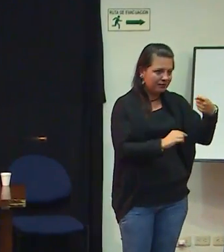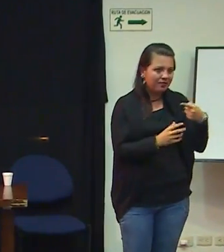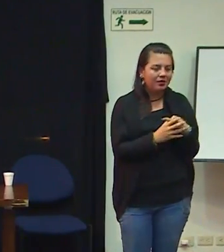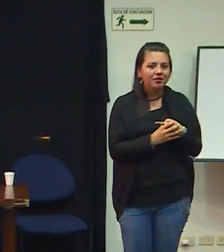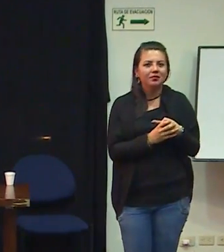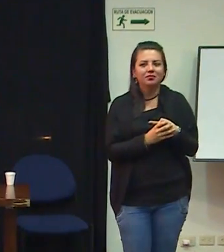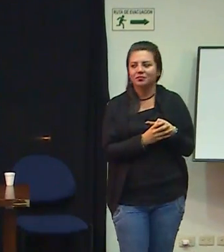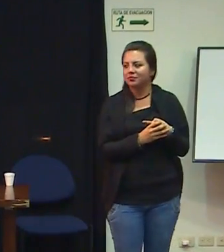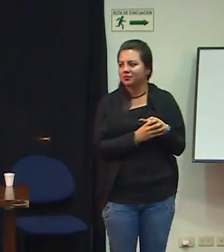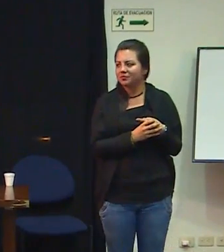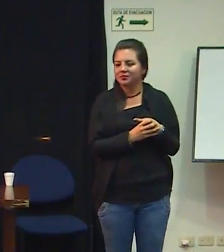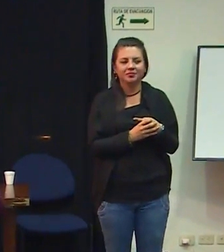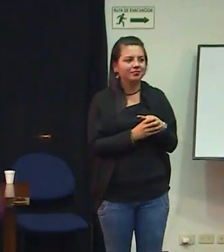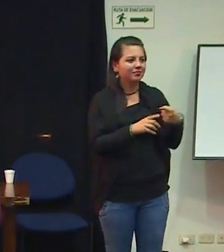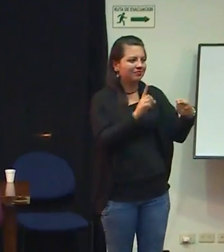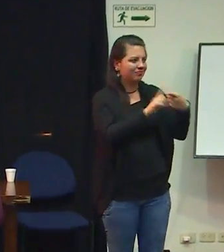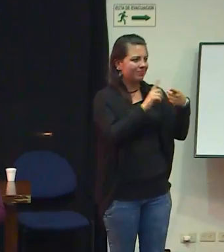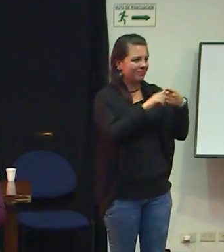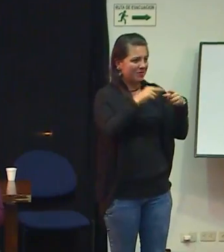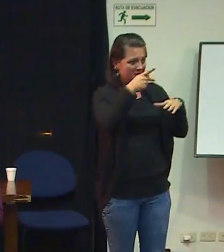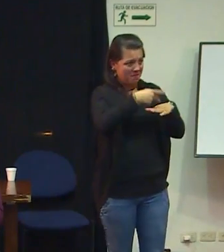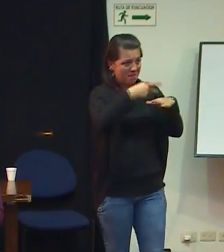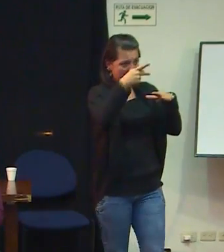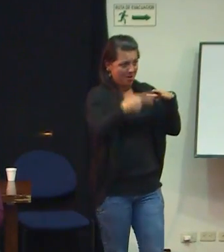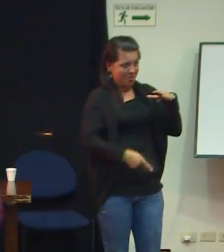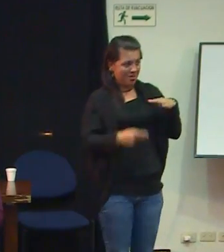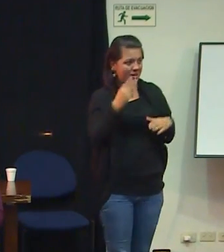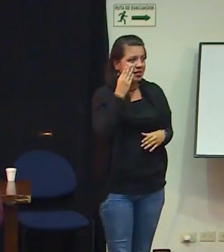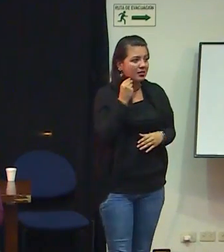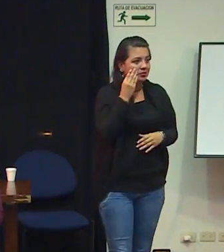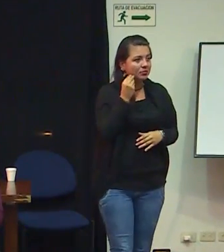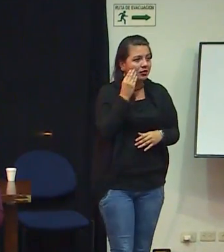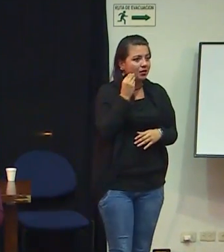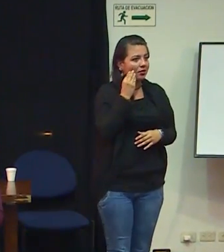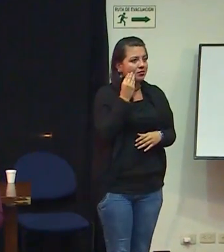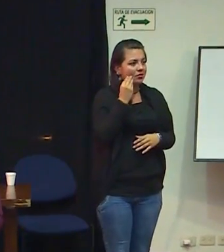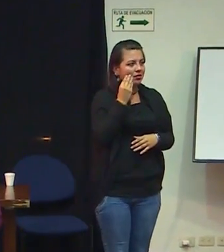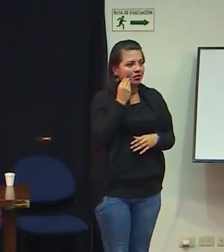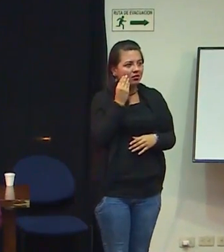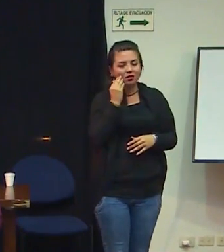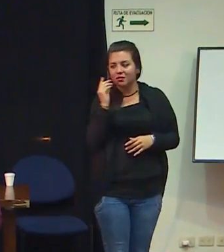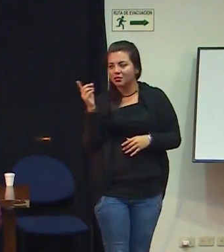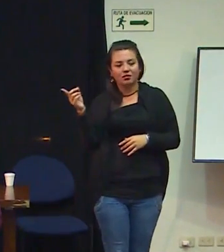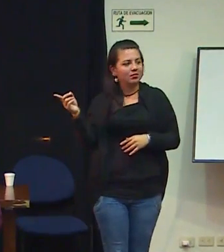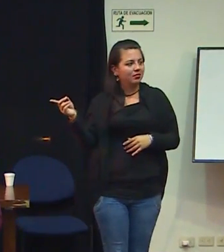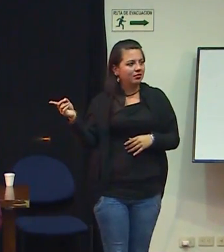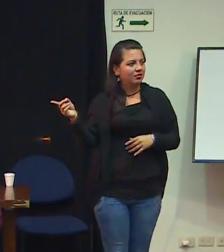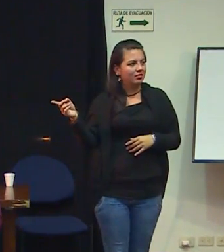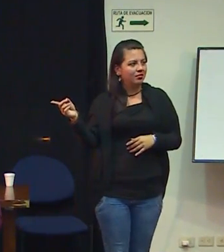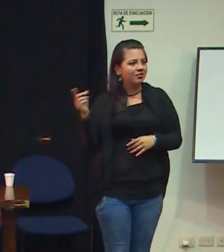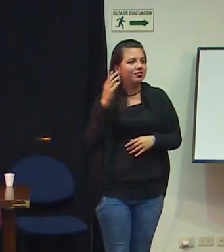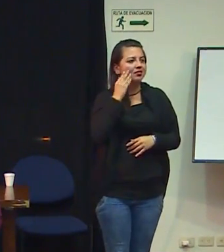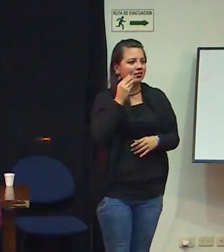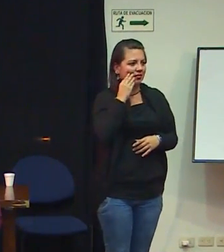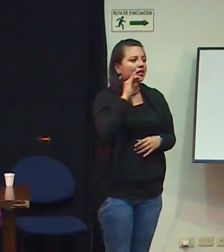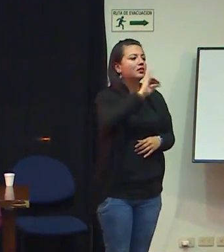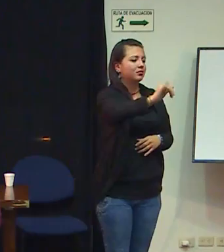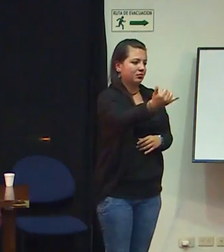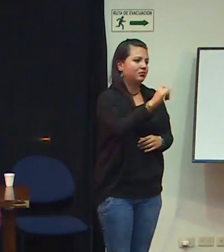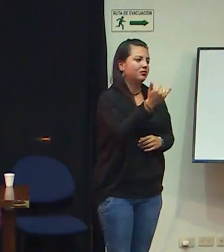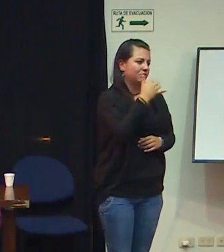la experiencia de la MANE, la Mesa Amplia Nacional Estudiantil, vuelvo, insisto, sí fue una experiencia donde participaron